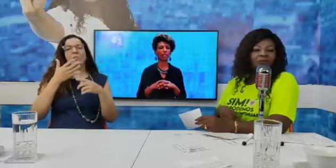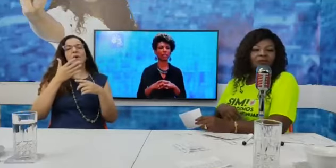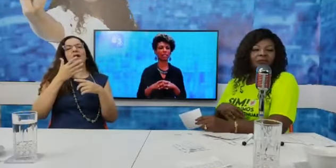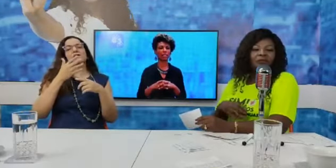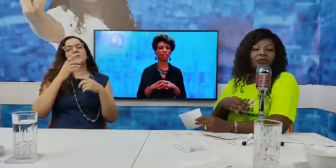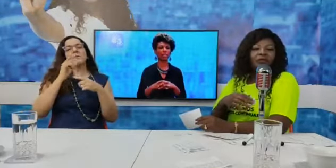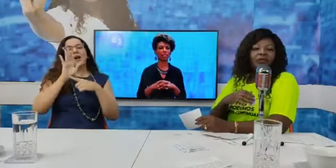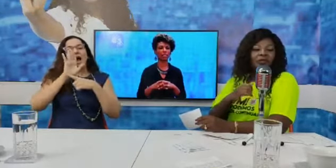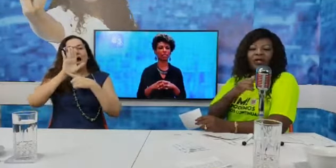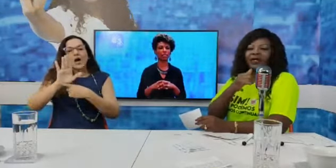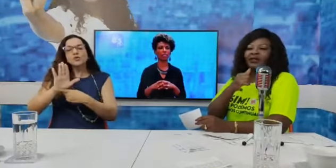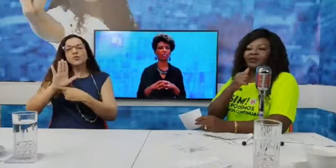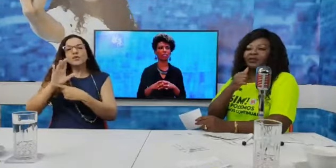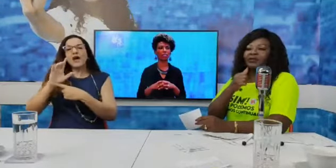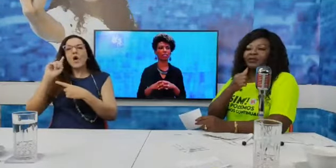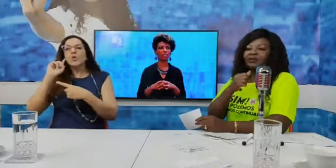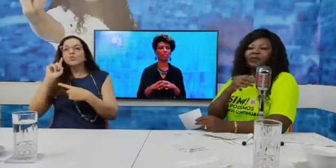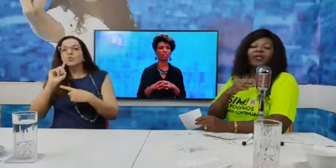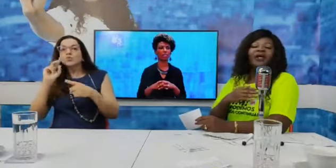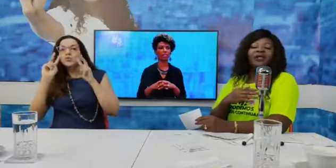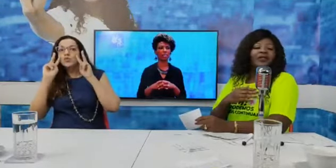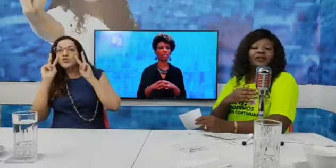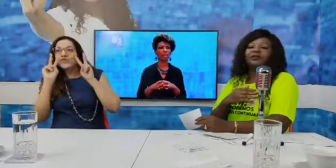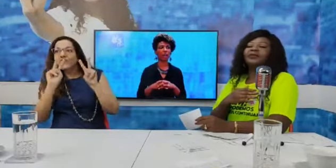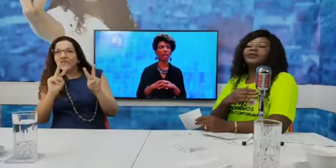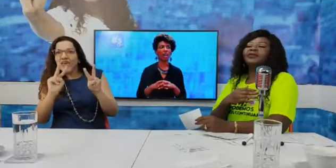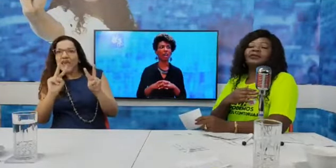Ter a questão da Libra